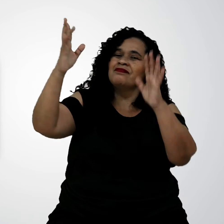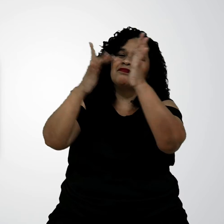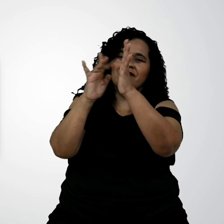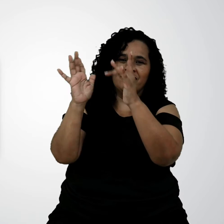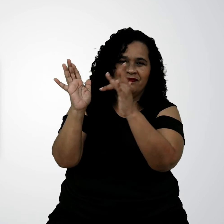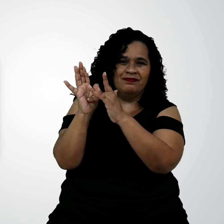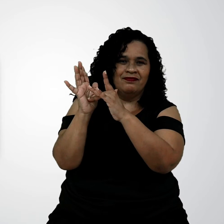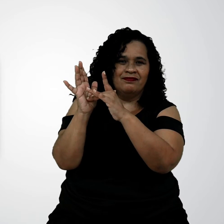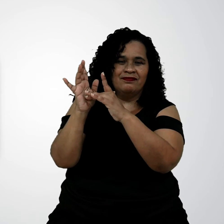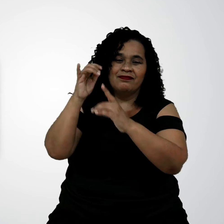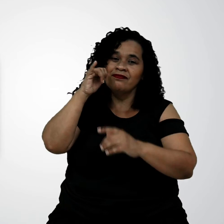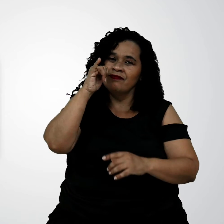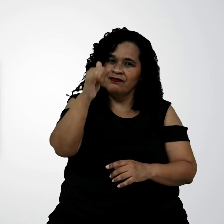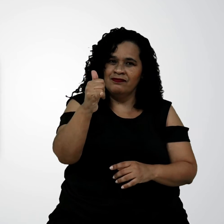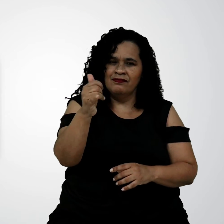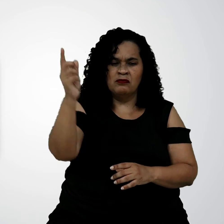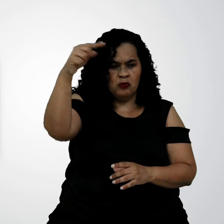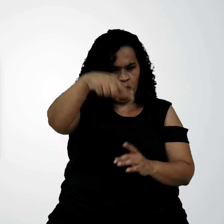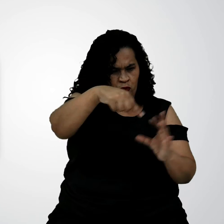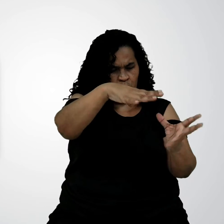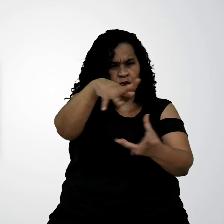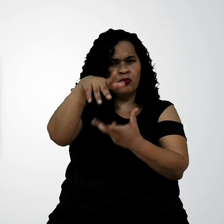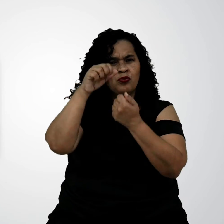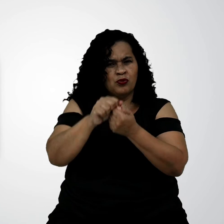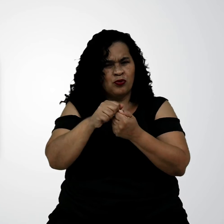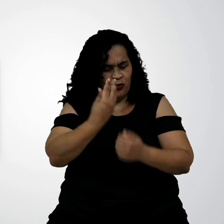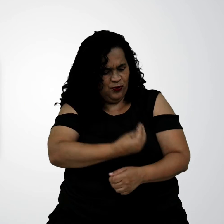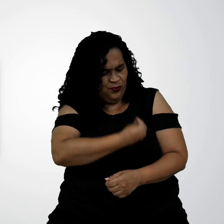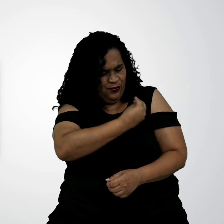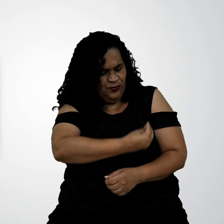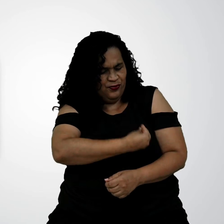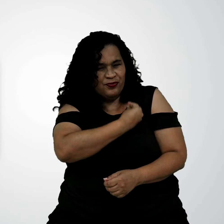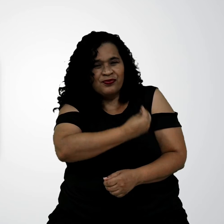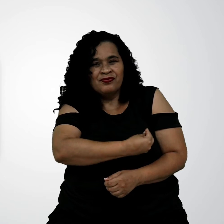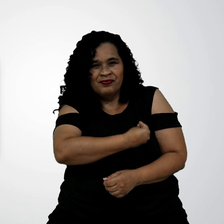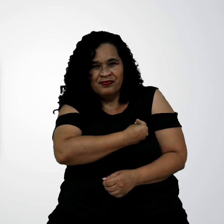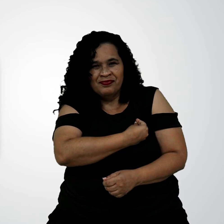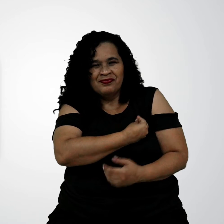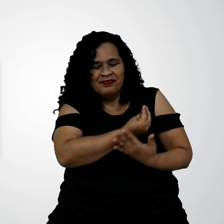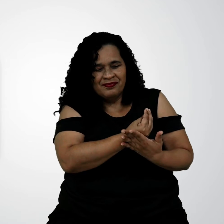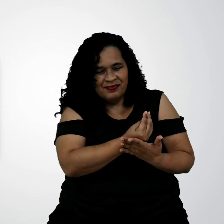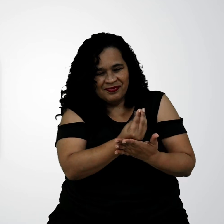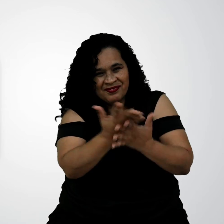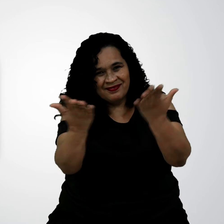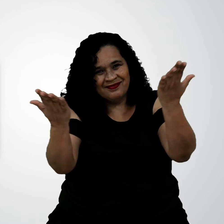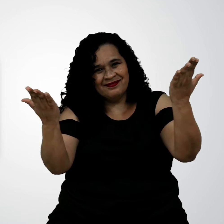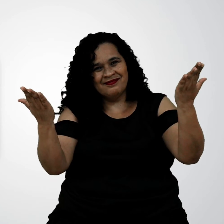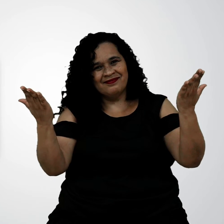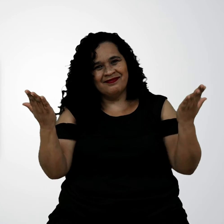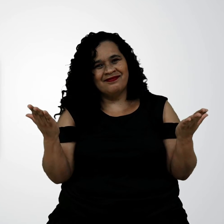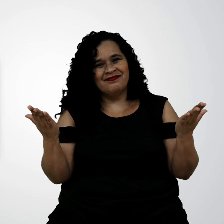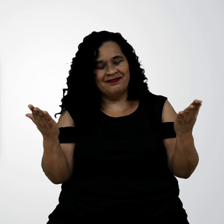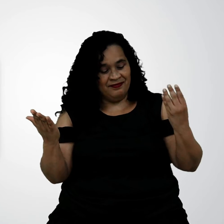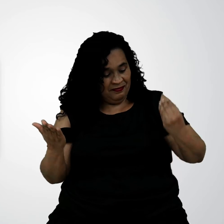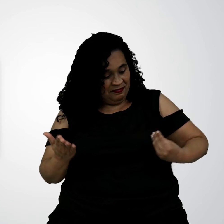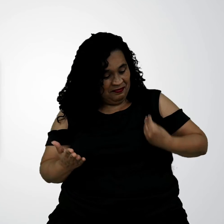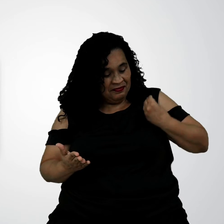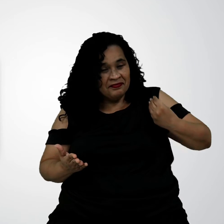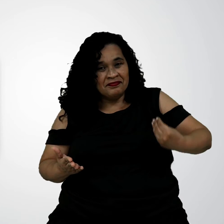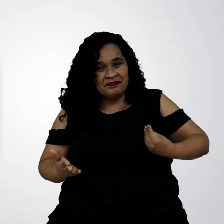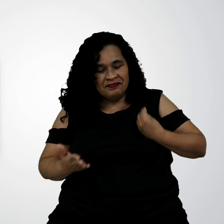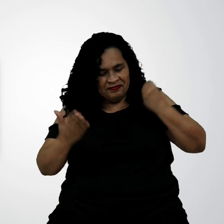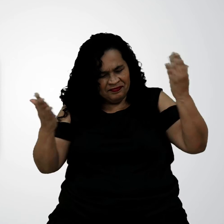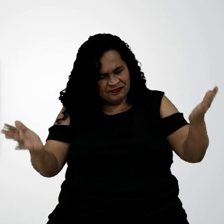disse: eu vim para que tenham vida e vida com abundância. Vida em abundância é